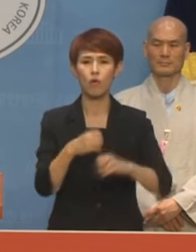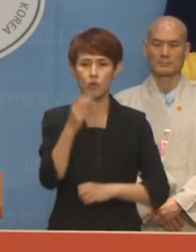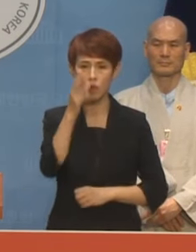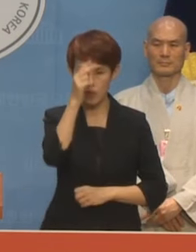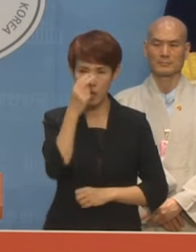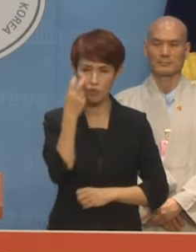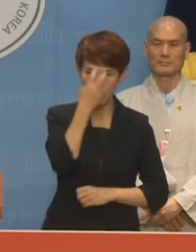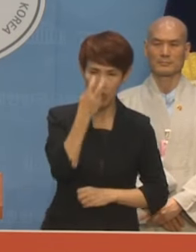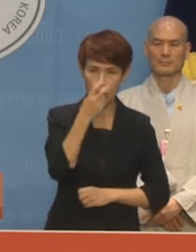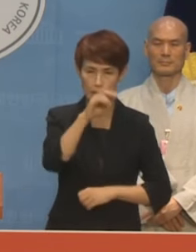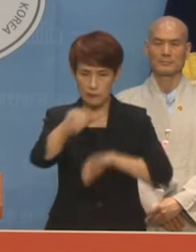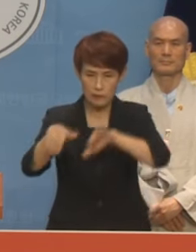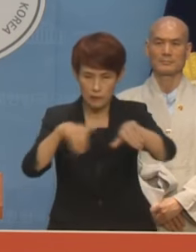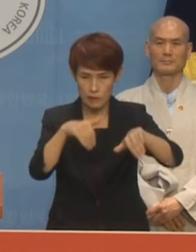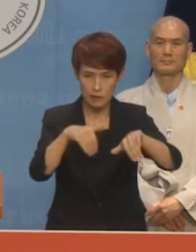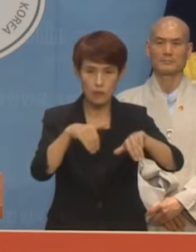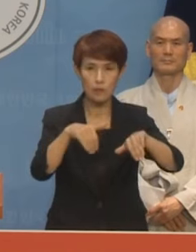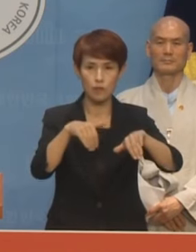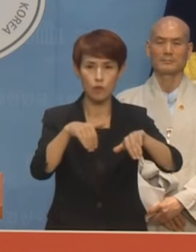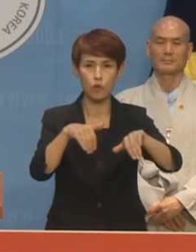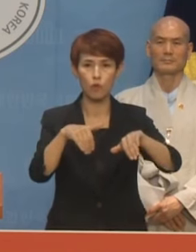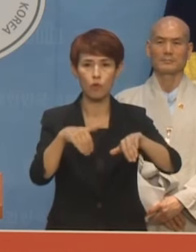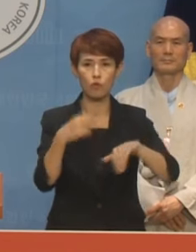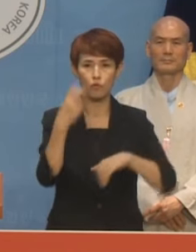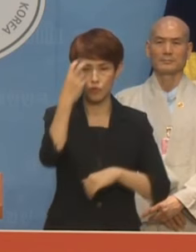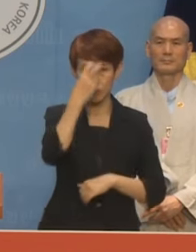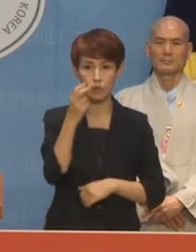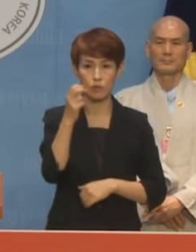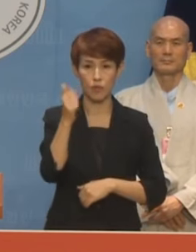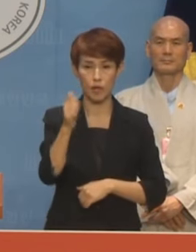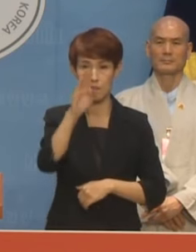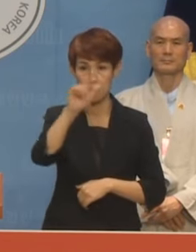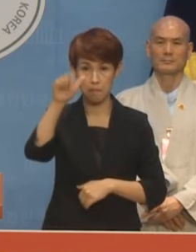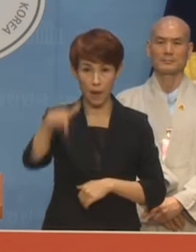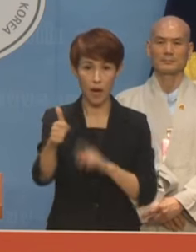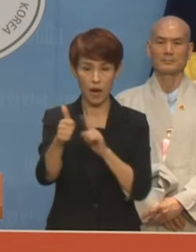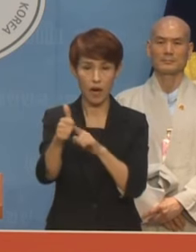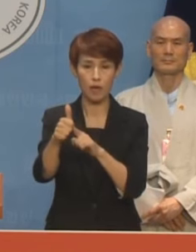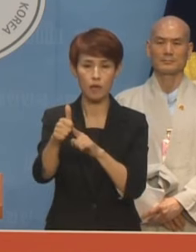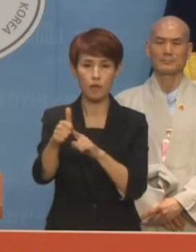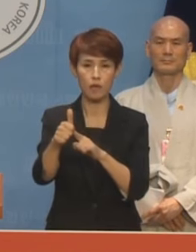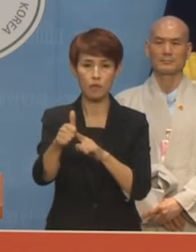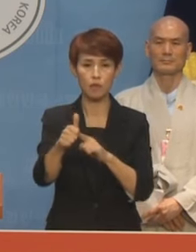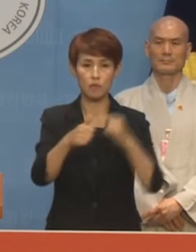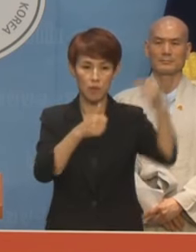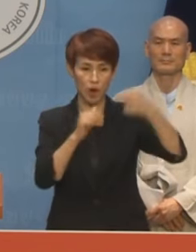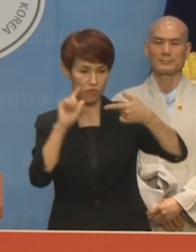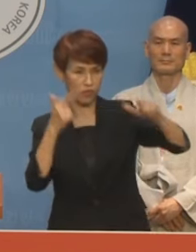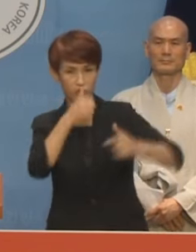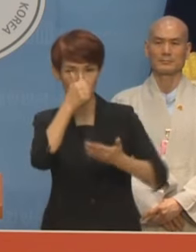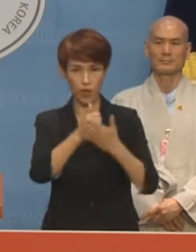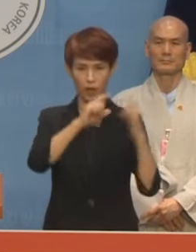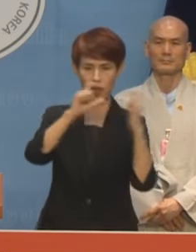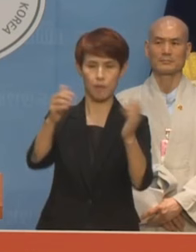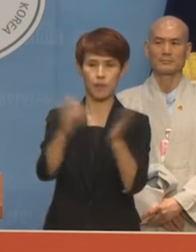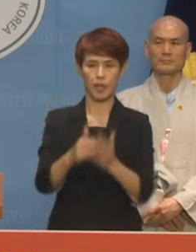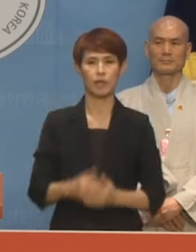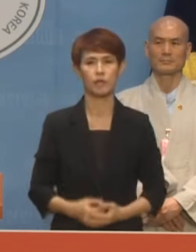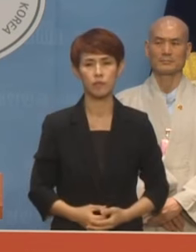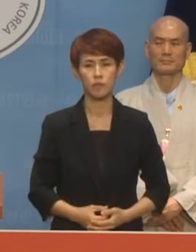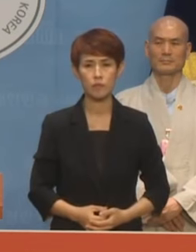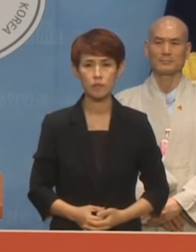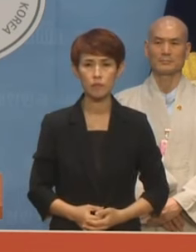개입과 억압을 넘어 수사단장 박정훈 대령을 항명수괴죄로 몰아세웠다.